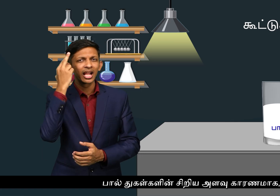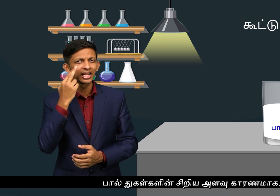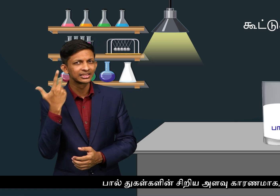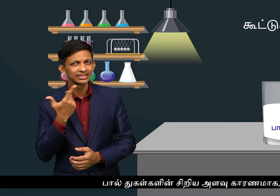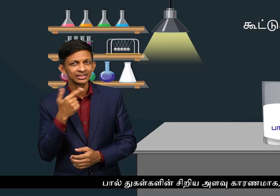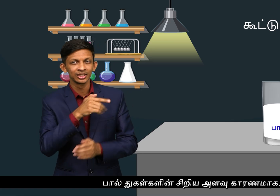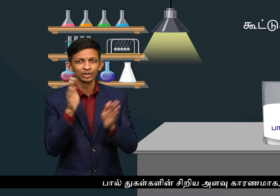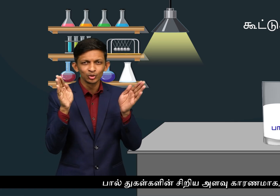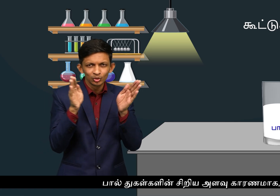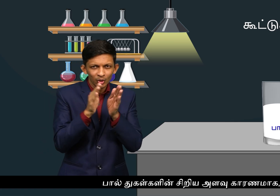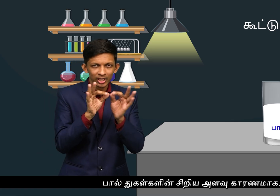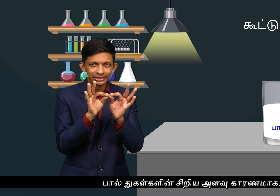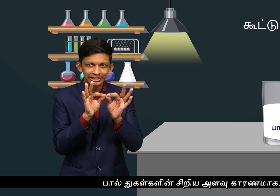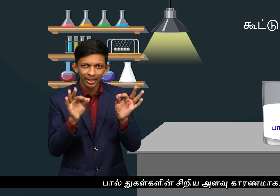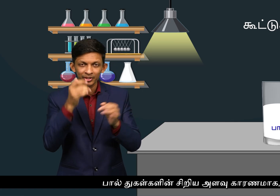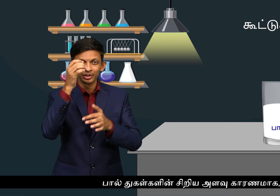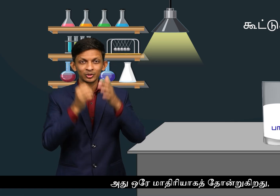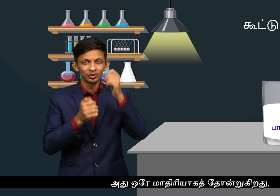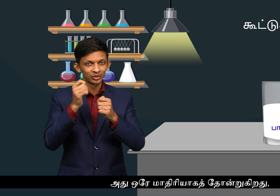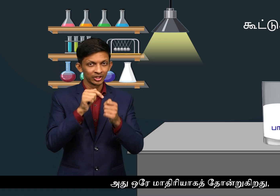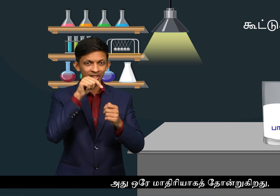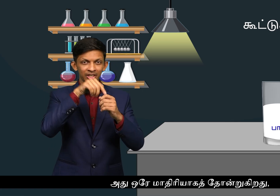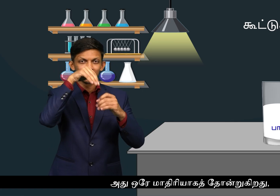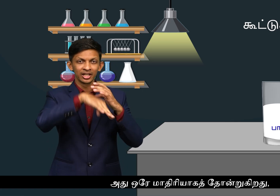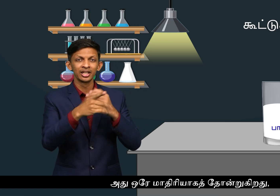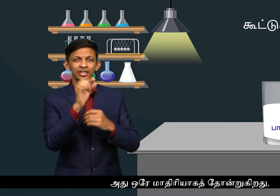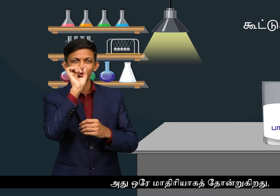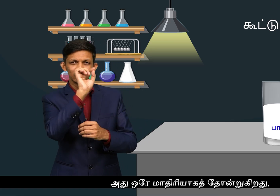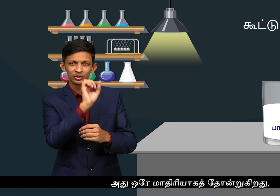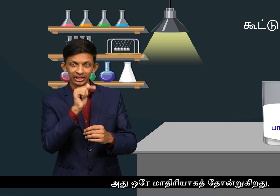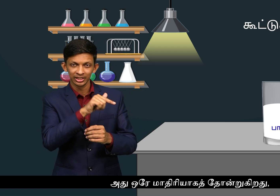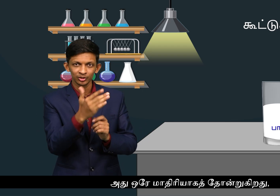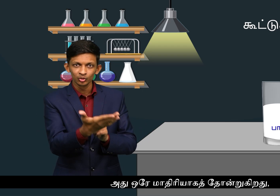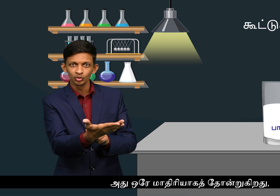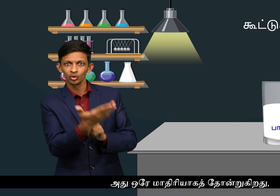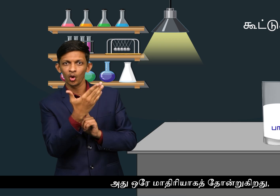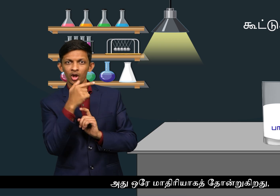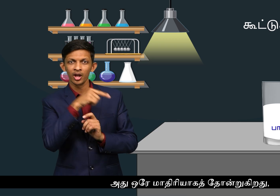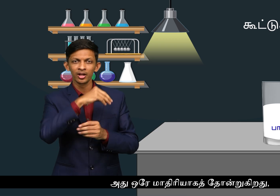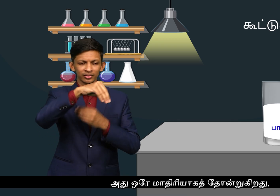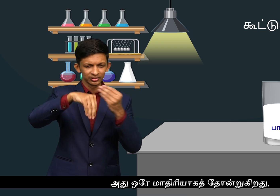பால் துகள்களின் சிறிய அளவு காரணமாக அது ஒரே மாதிரியாக தோன்றுகிறது.